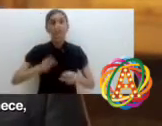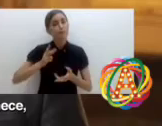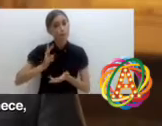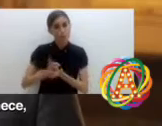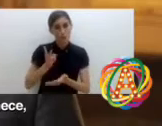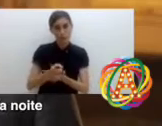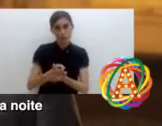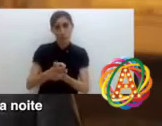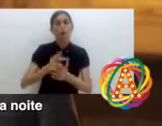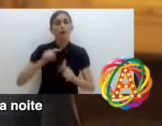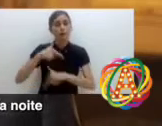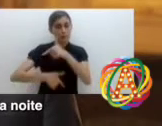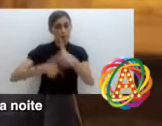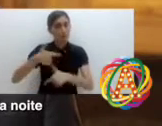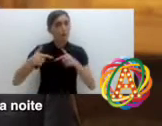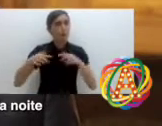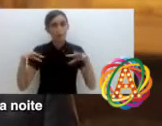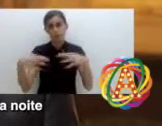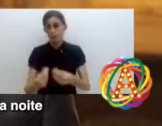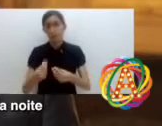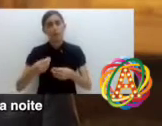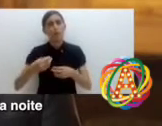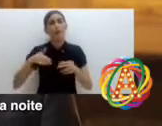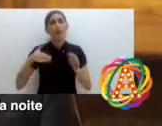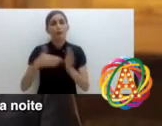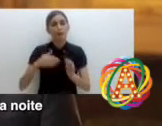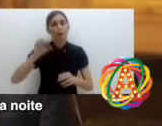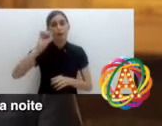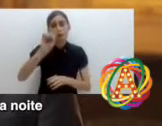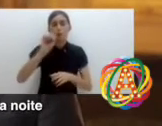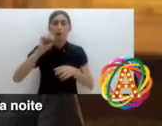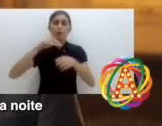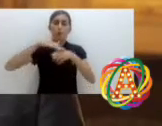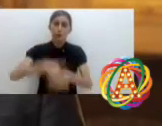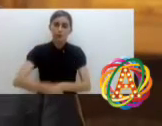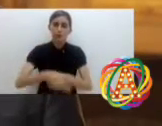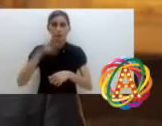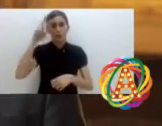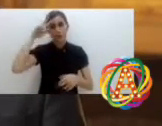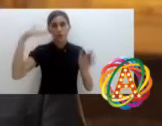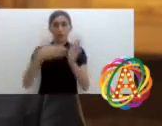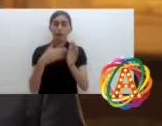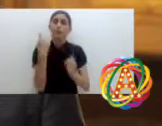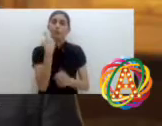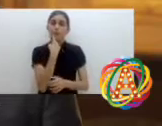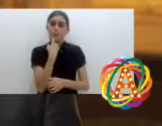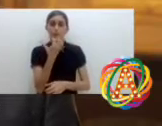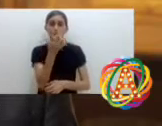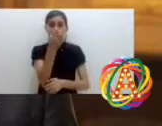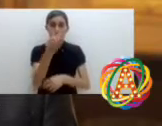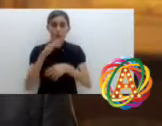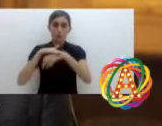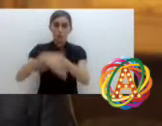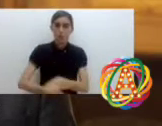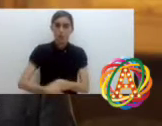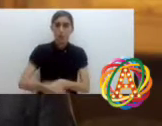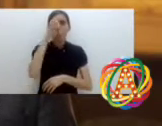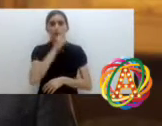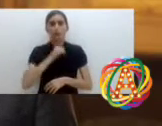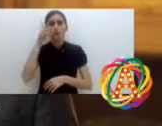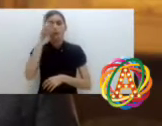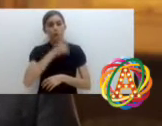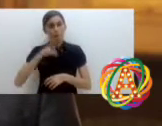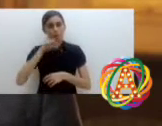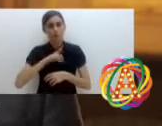atual permanece, com fechamento das atividades gerais às 8 da noite, de segunda a sexta, e às 6 da noite,